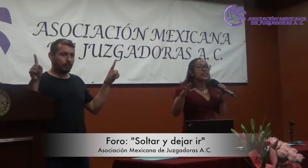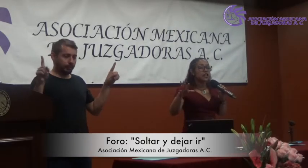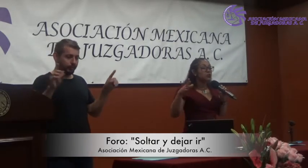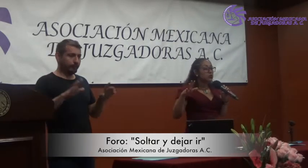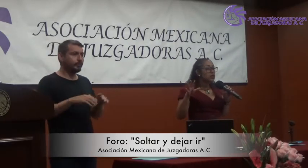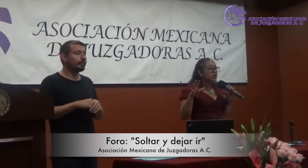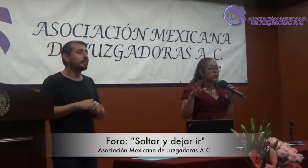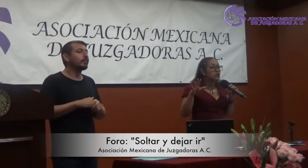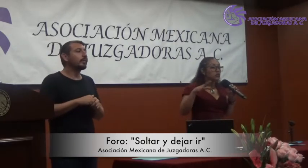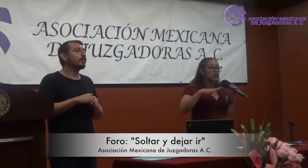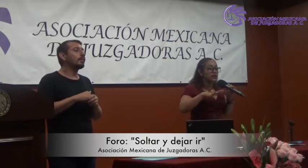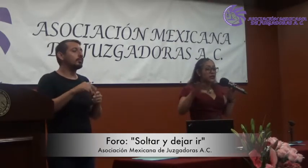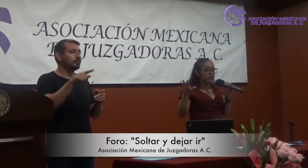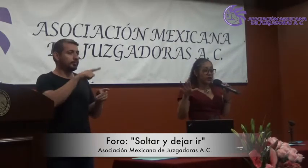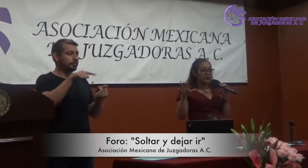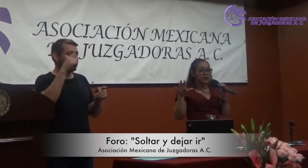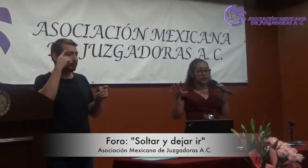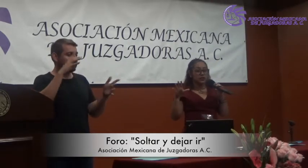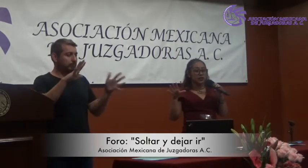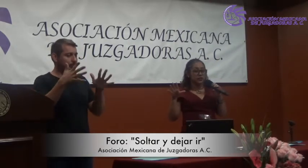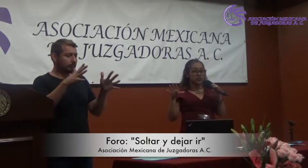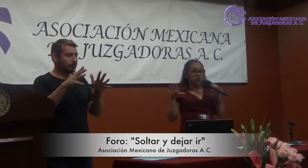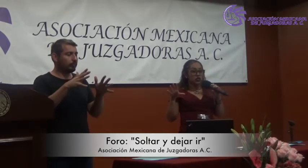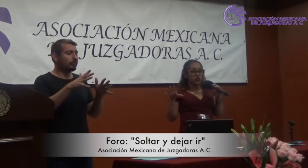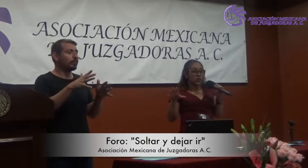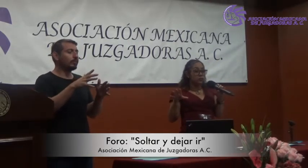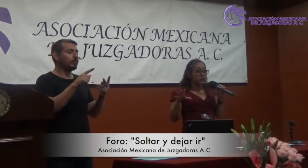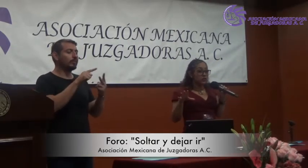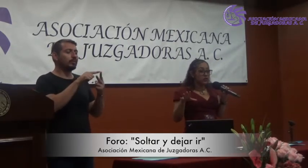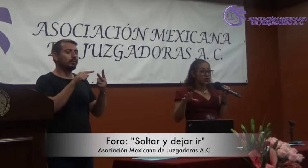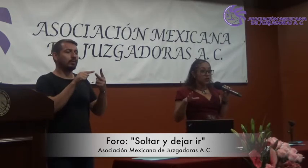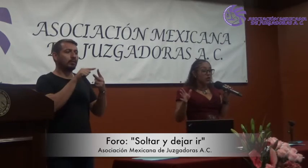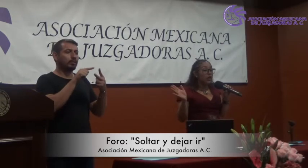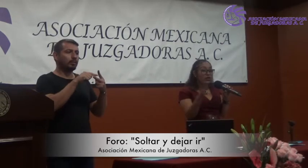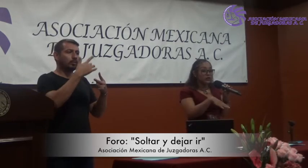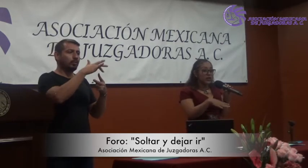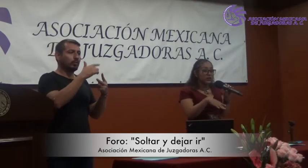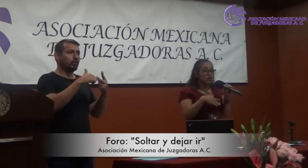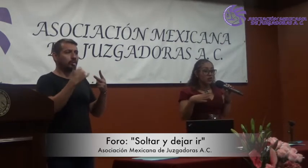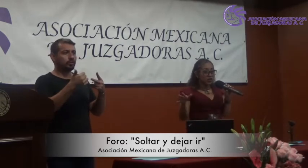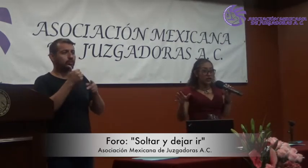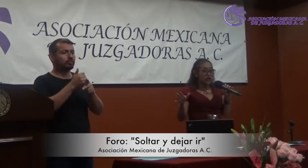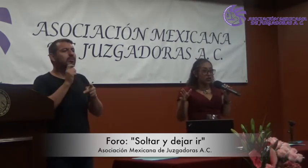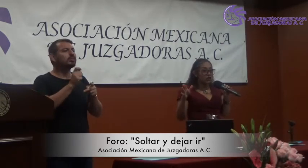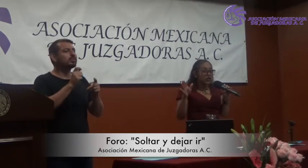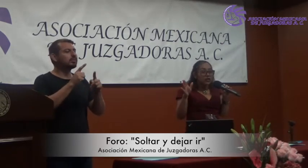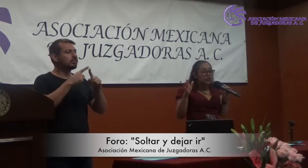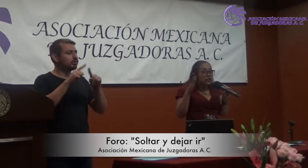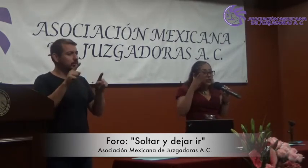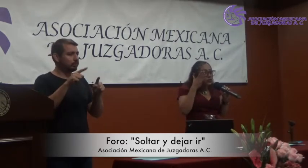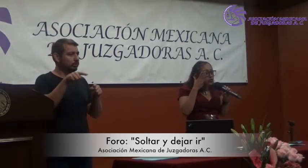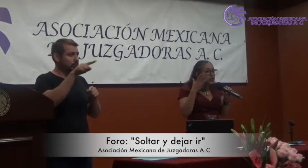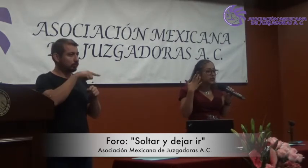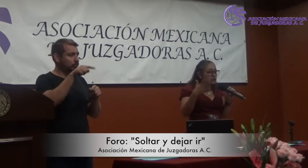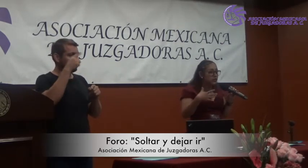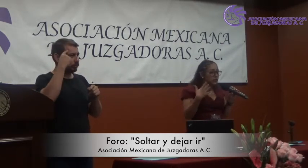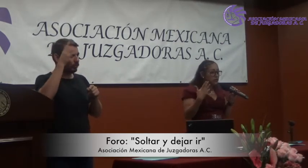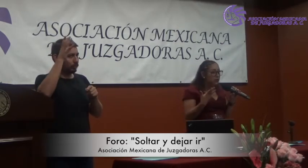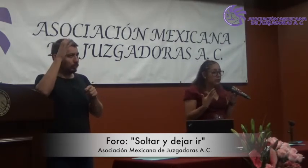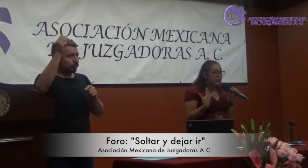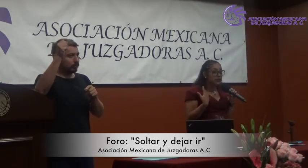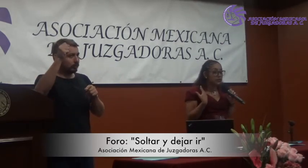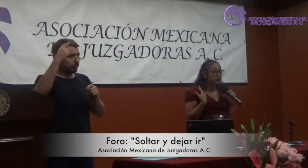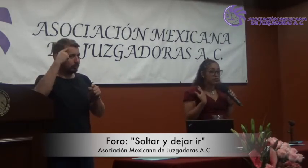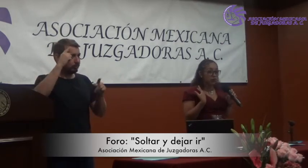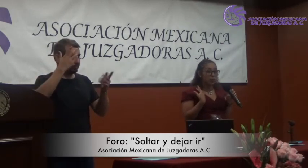Si entendemos más o menos cuál es la diferencia entre estos dos conceptos, una cosa es dolor y la otra cosa es sufrir. ¿Sí